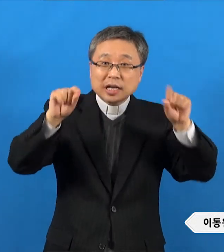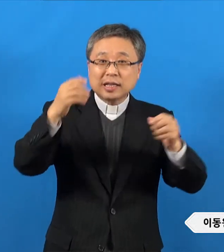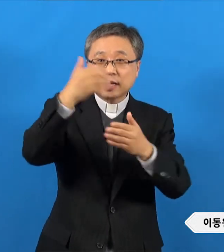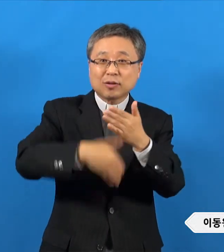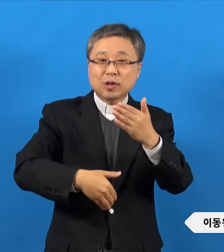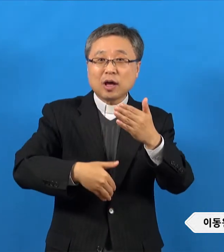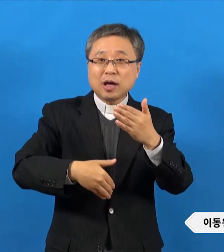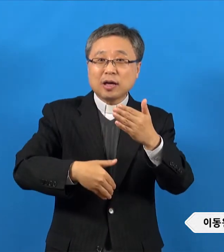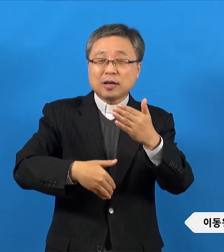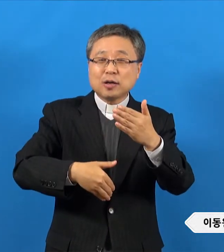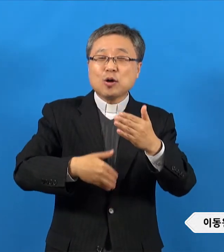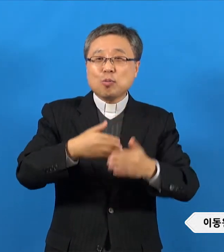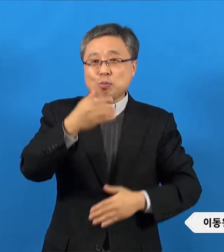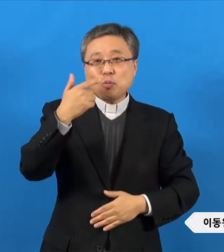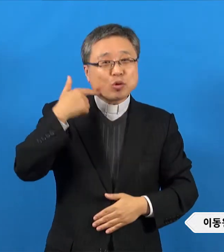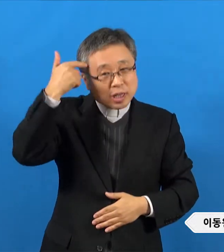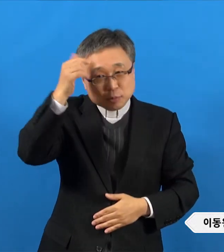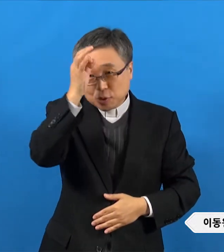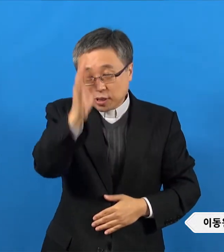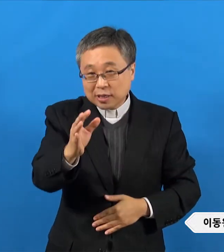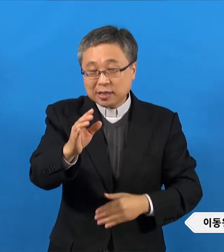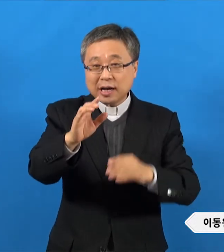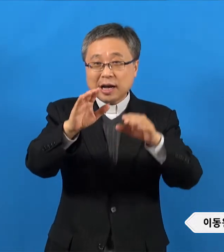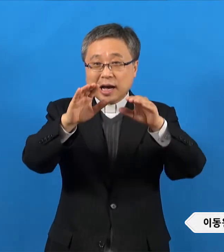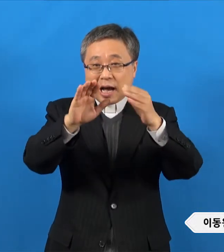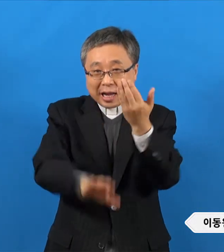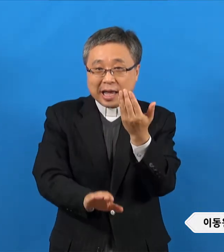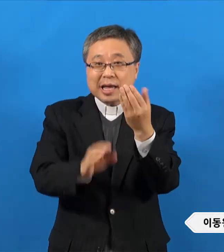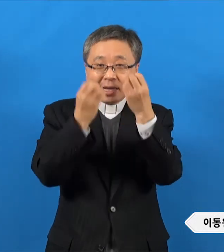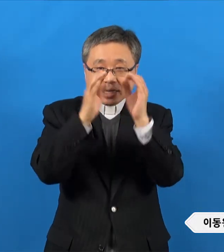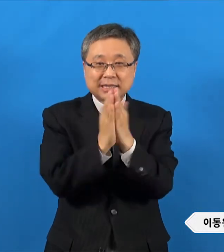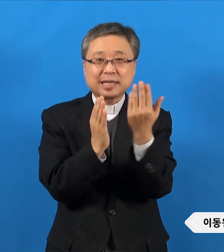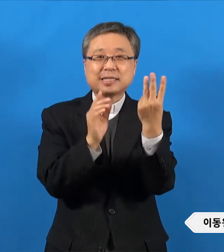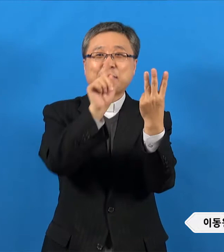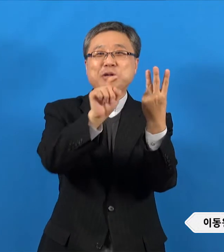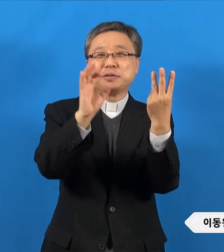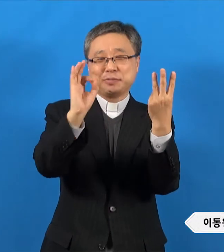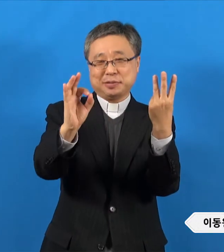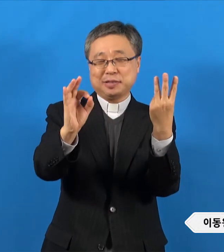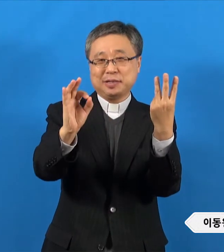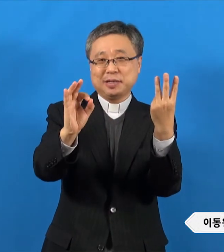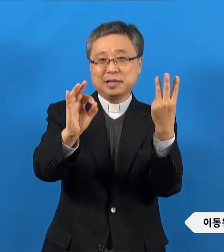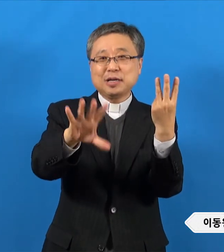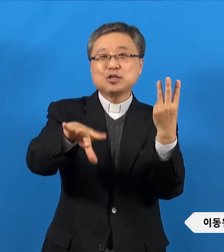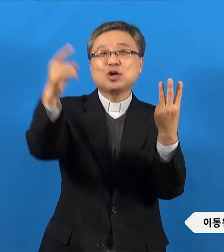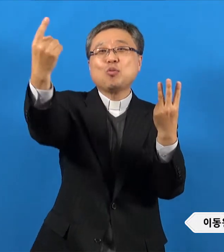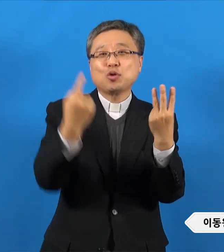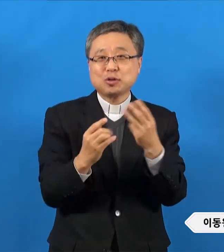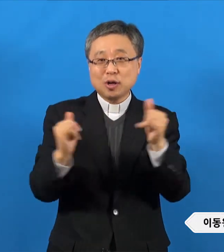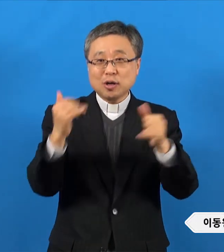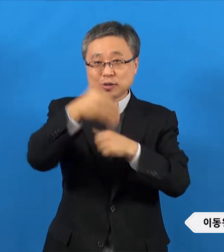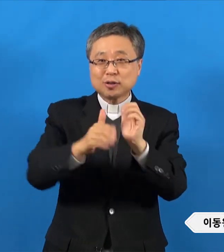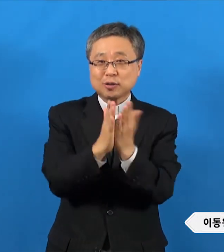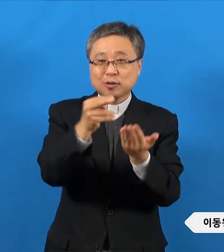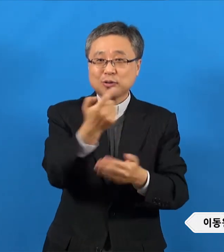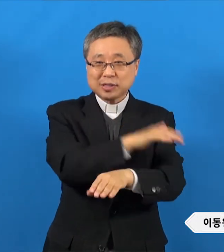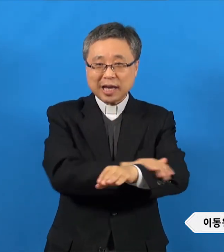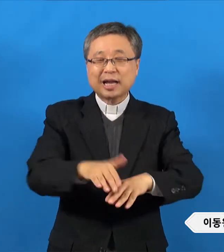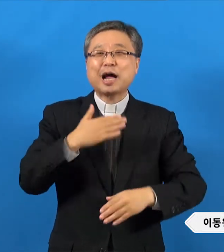목사님 죄송합니다. 그리고 그 아래 창세기 3장 10절 그랬대요. 처음 나오는 분이 성경도 잘 알아요.